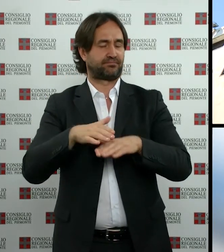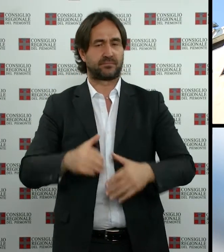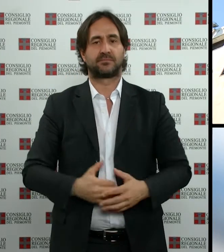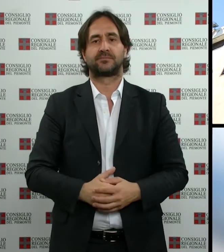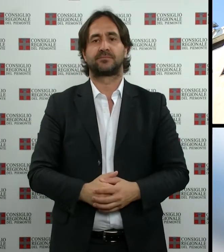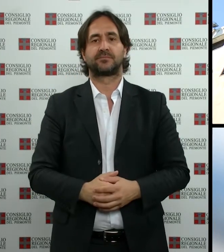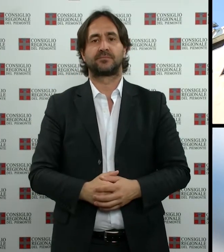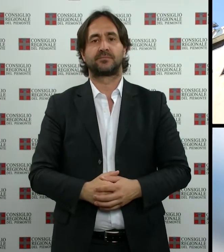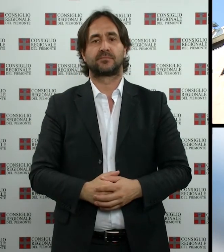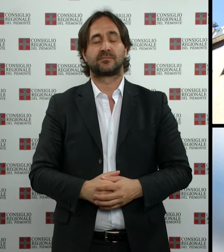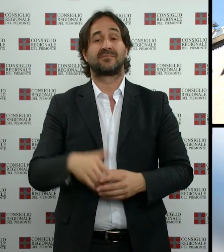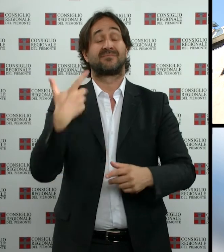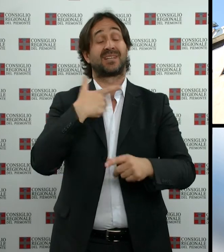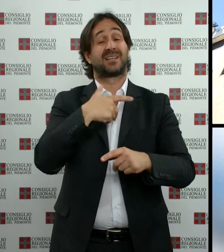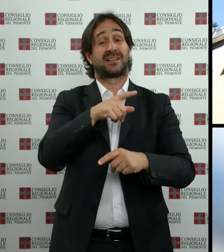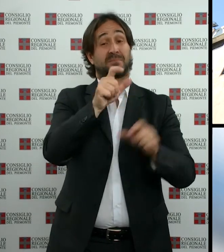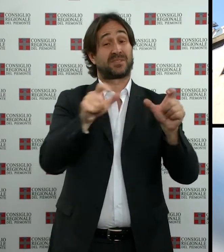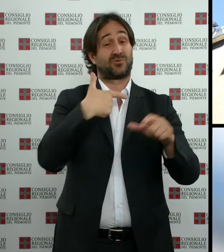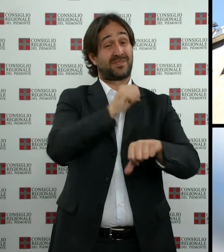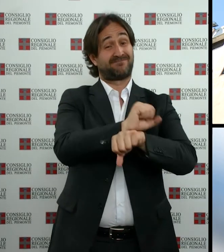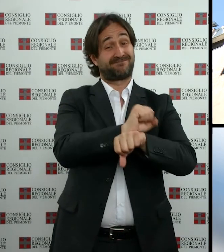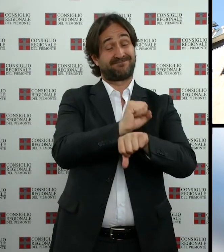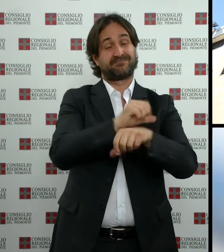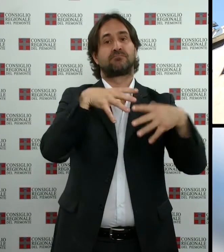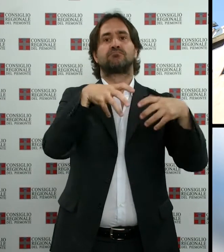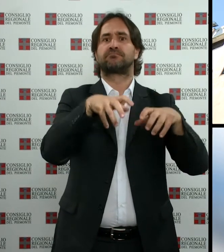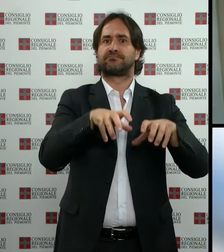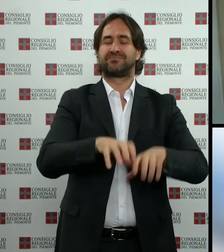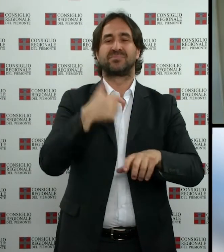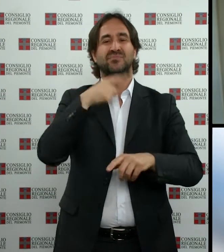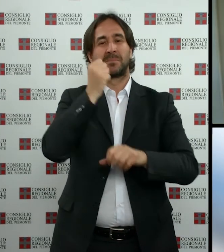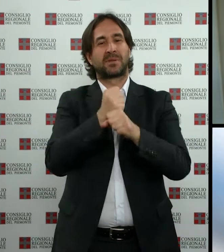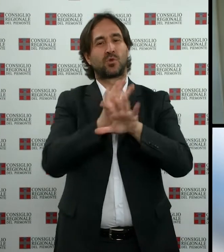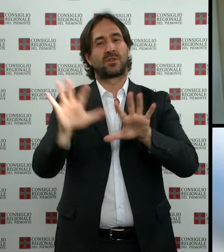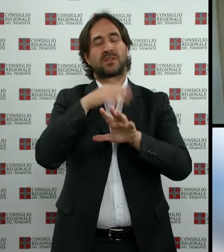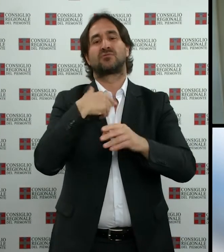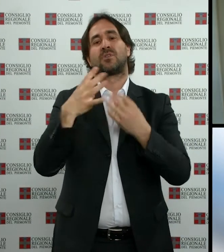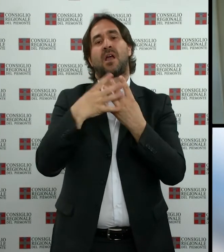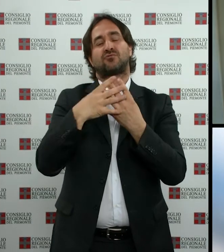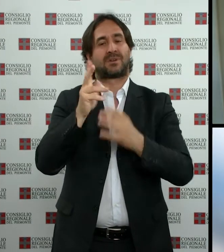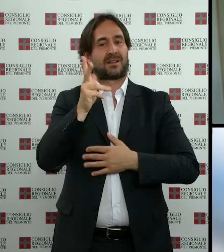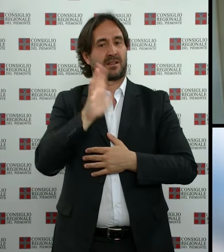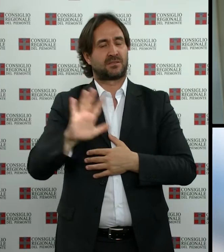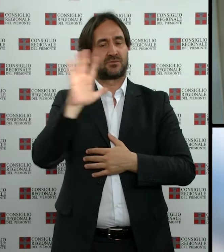Scende il numero dei detenuti nelle 13 carceri piemontesi. Dagli oltre 5.000 di inizio 2013 si è passati